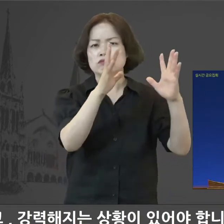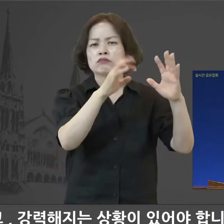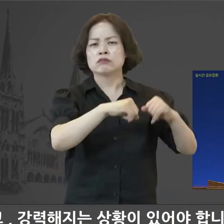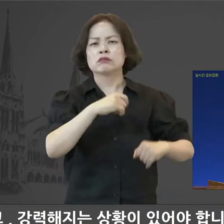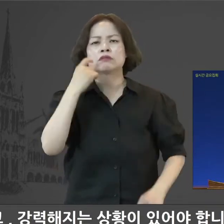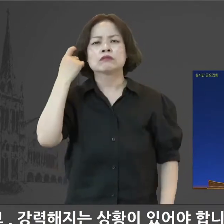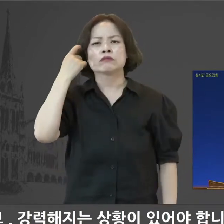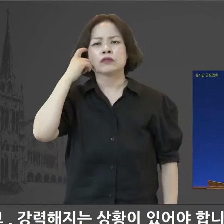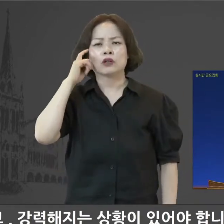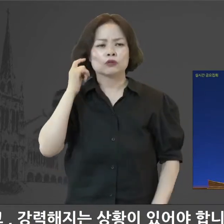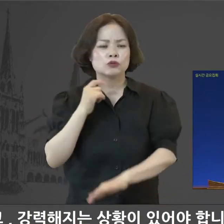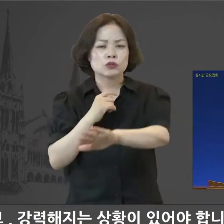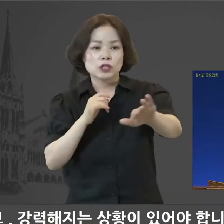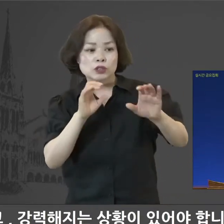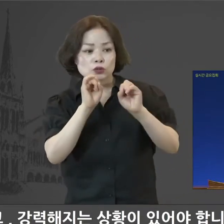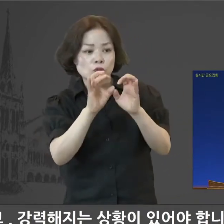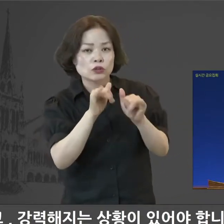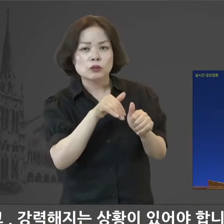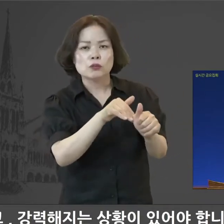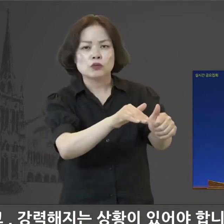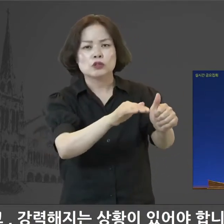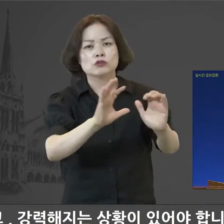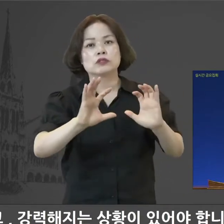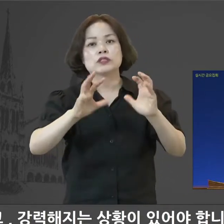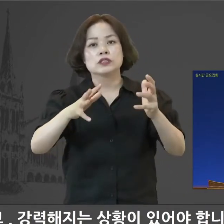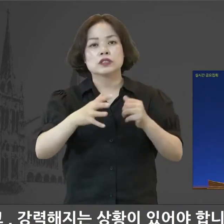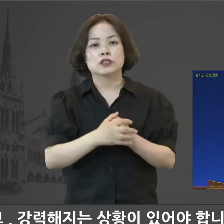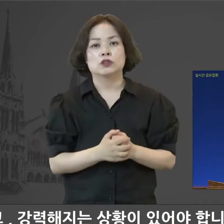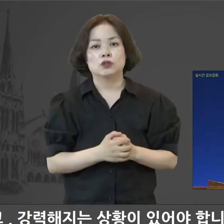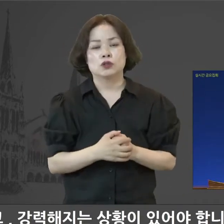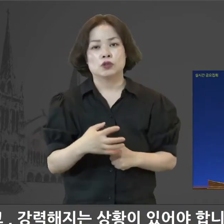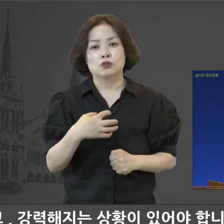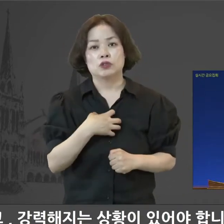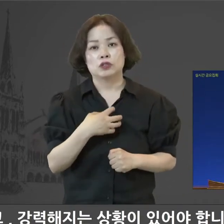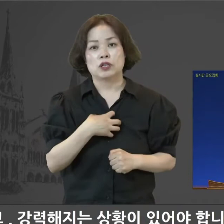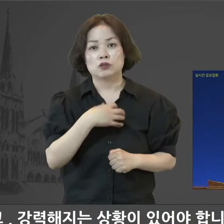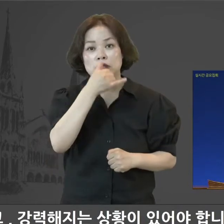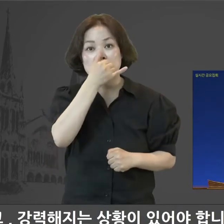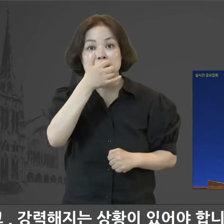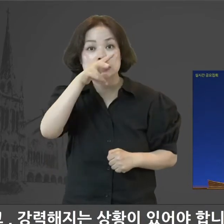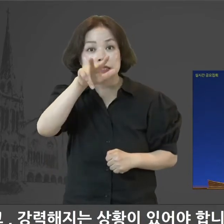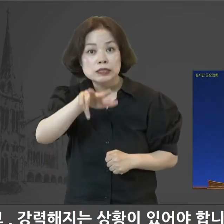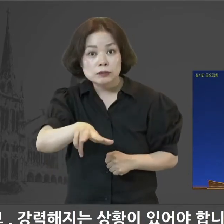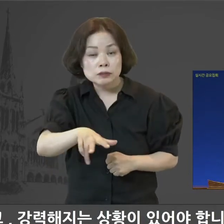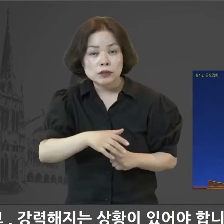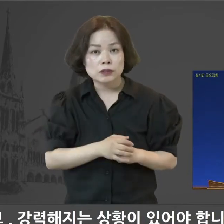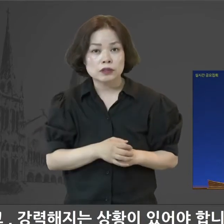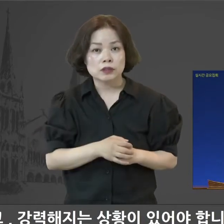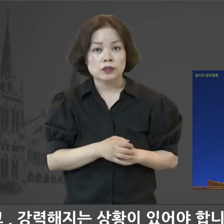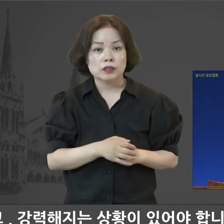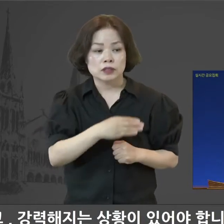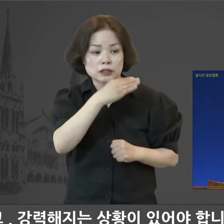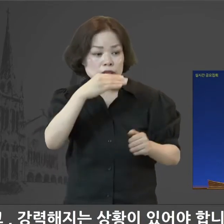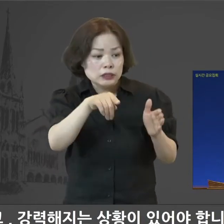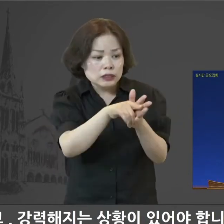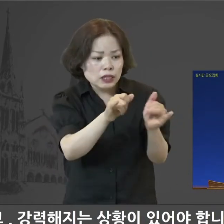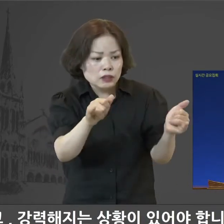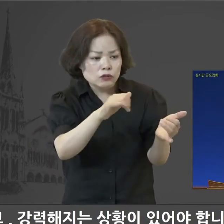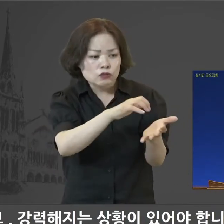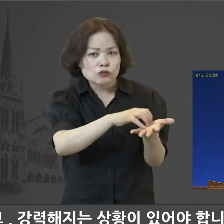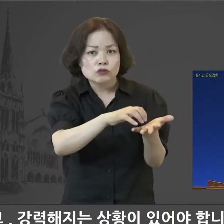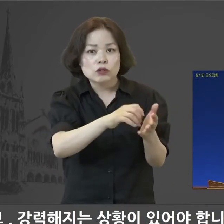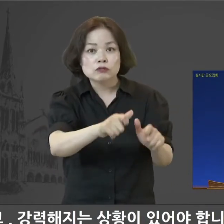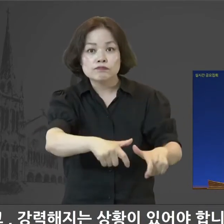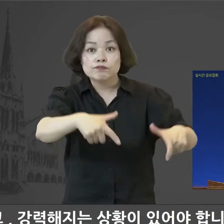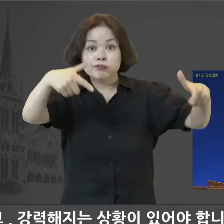무너졌다라고 얘기하는, 우리에게 선교사 보내준 나라들이 위기를 겪고 있다고는 하지만 제대로 된 신앙인들의 수는 늘고